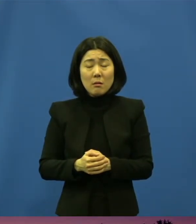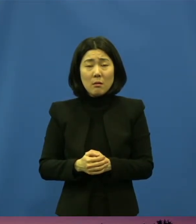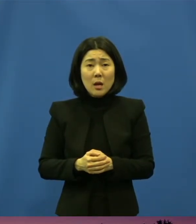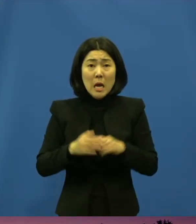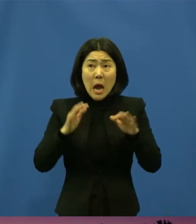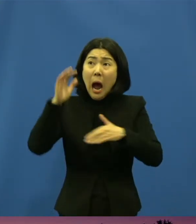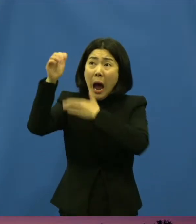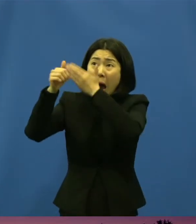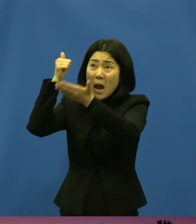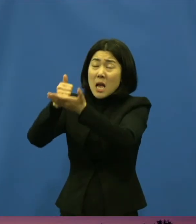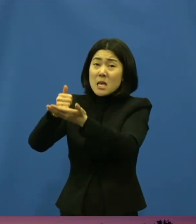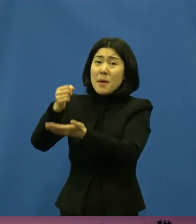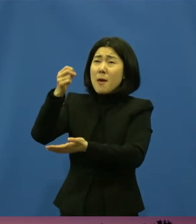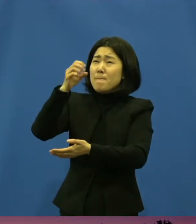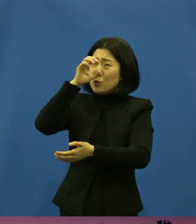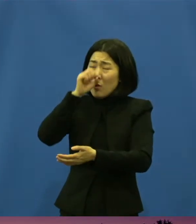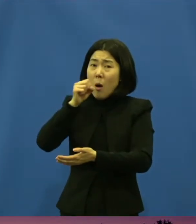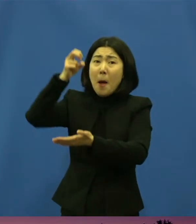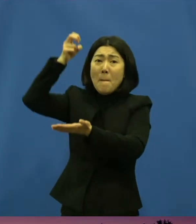오늘